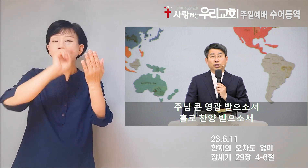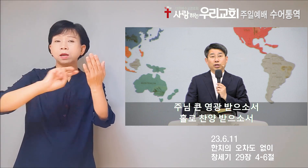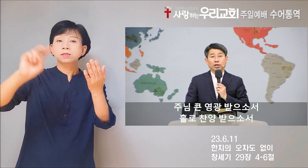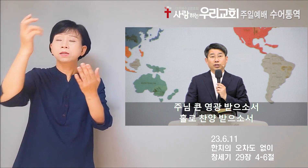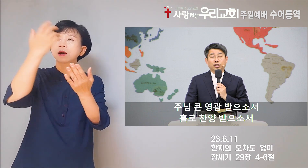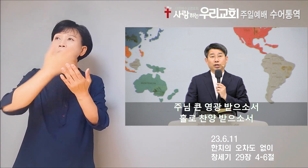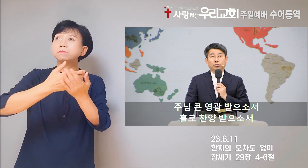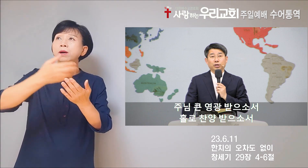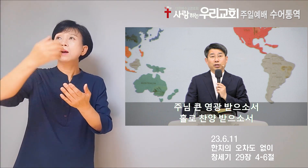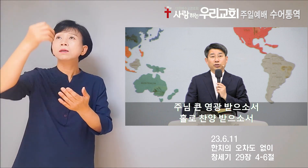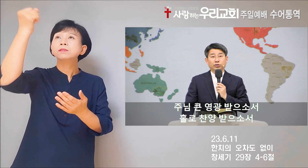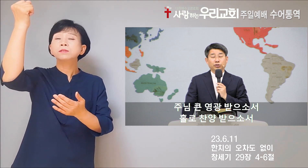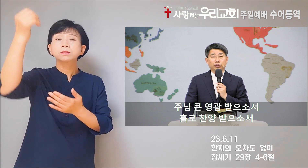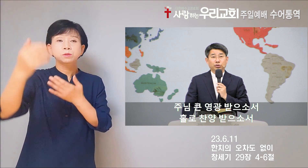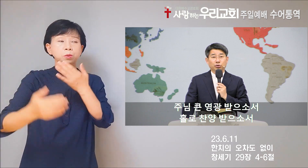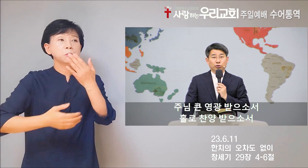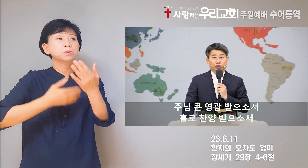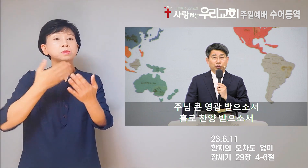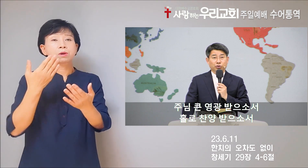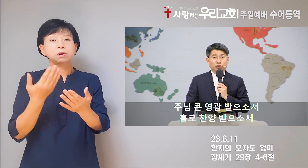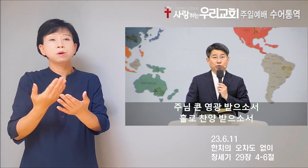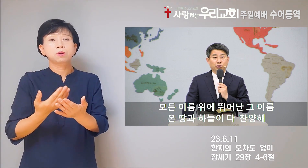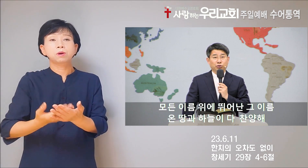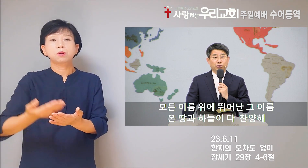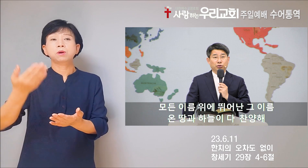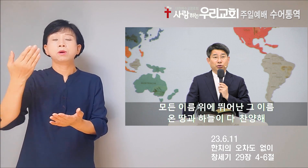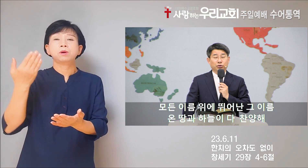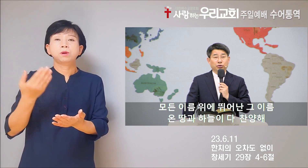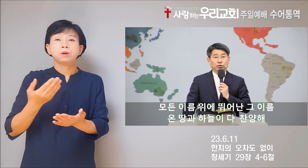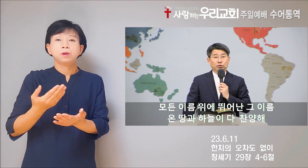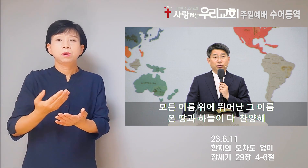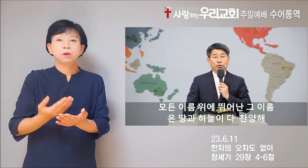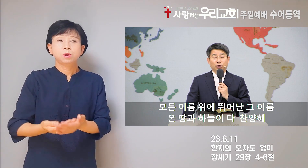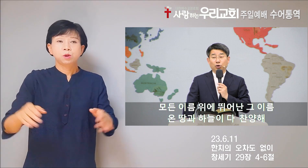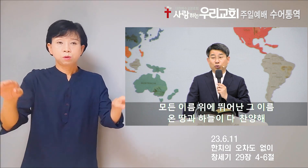홀로 찬양 받으소서.